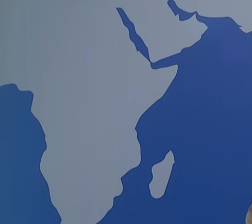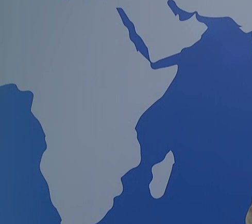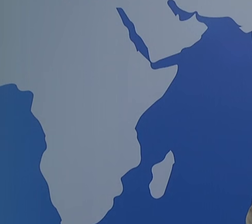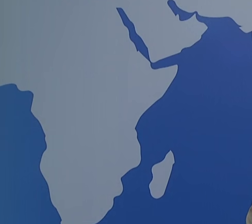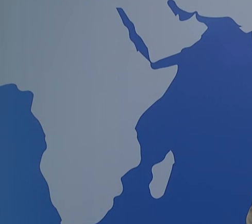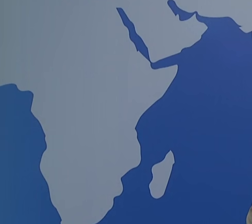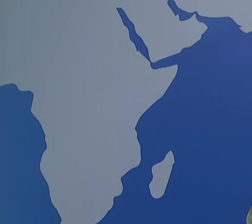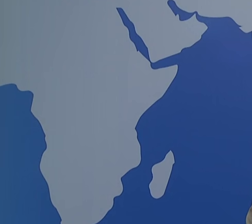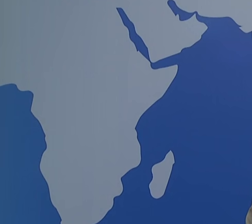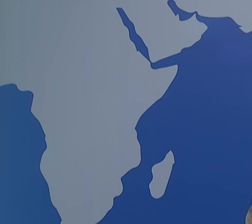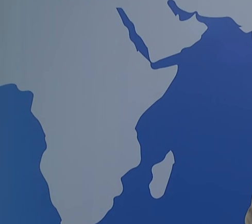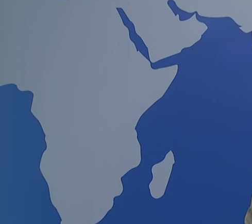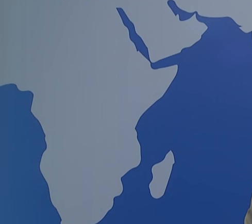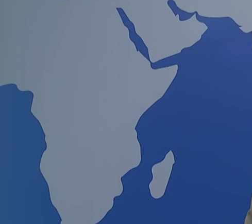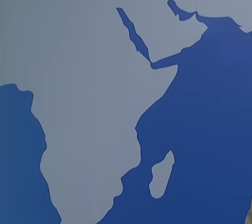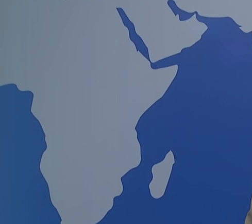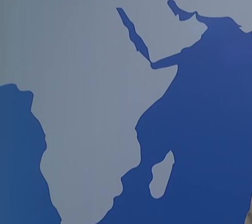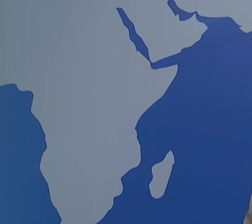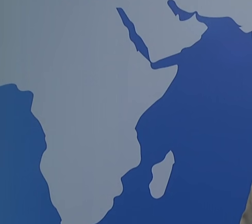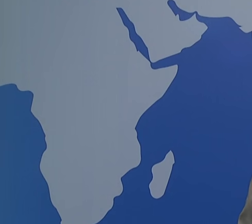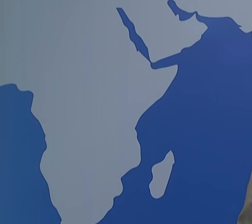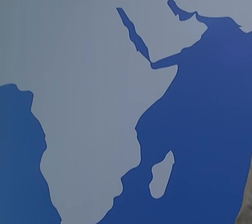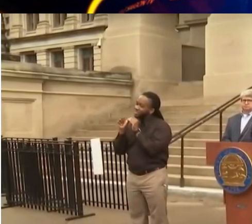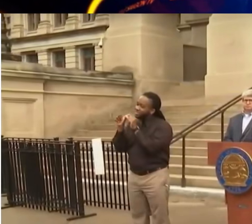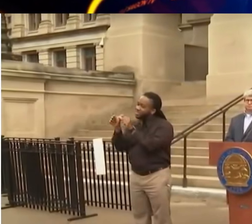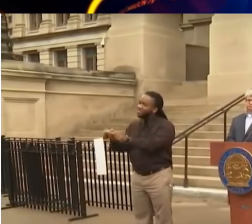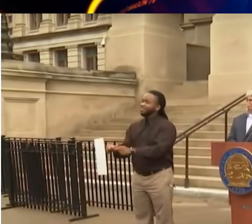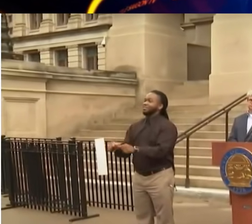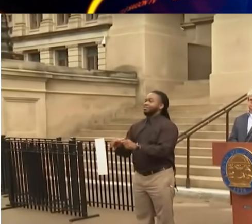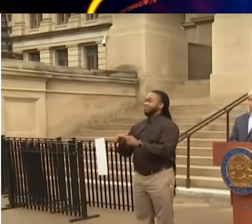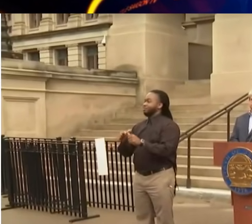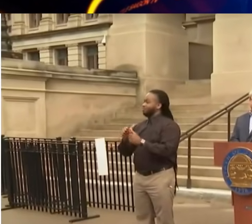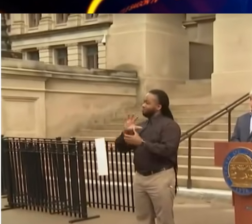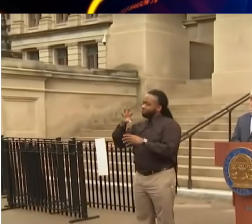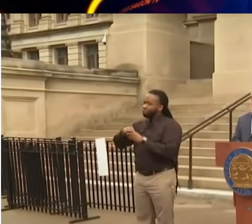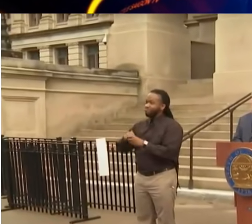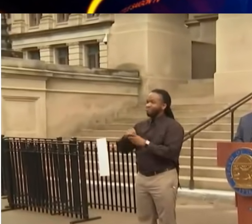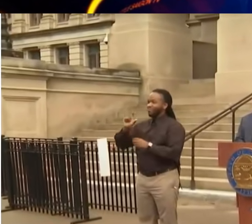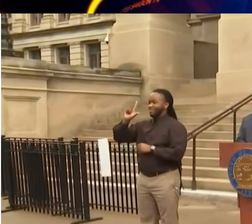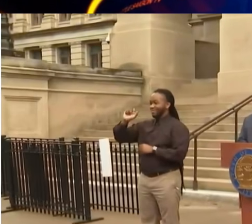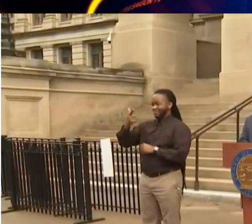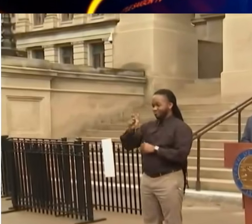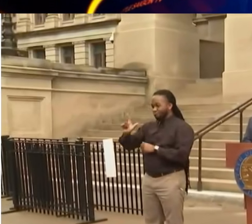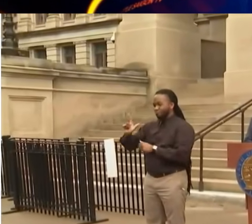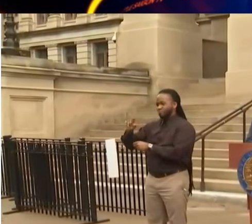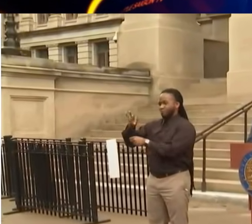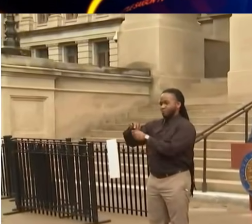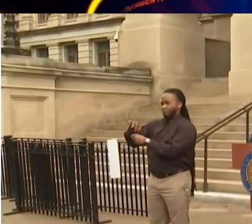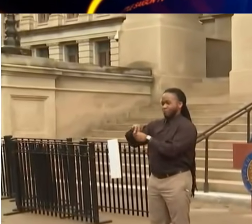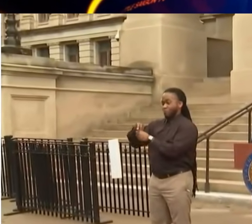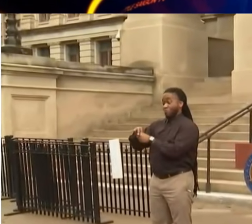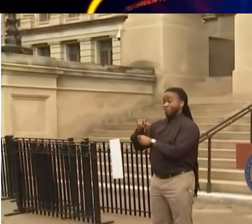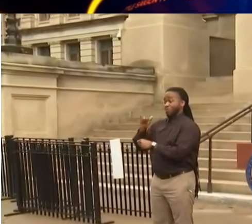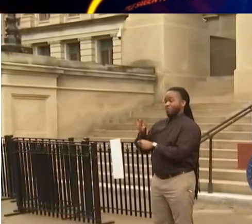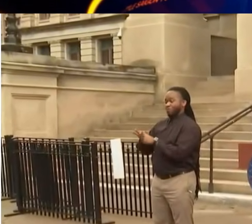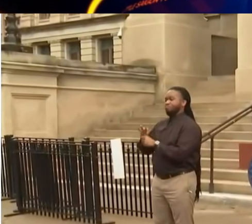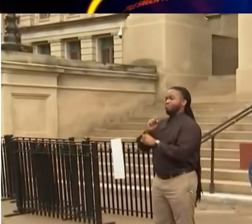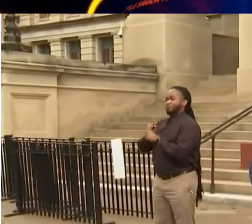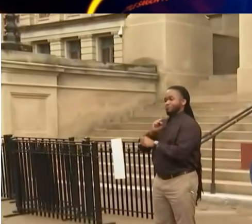phiếu của Georgia. Và đây là cuộc họp báo của ông. Trong cuộc họp báo mới vừa diễn ra chỉ cách đây